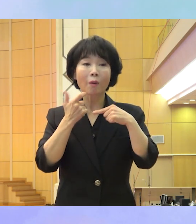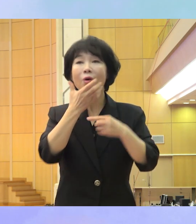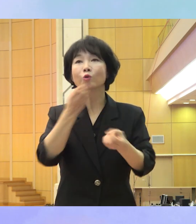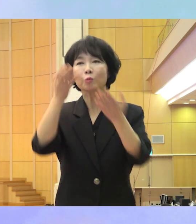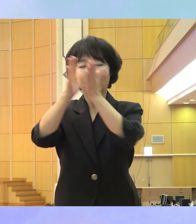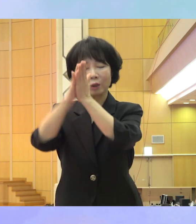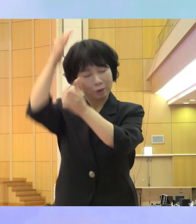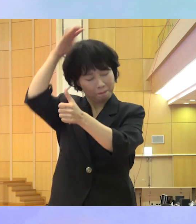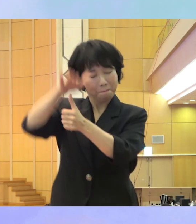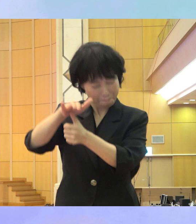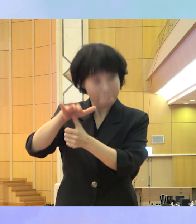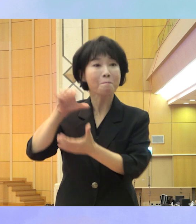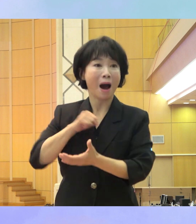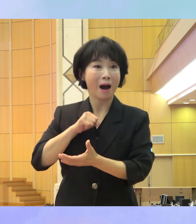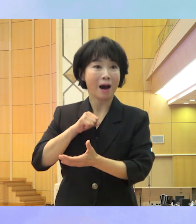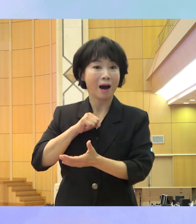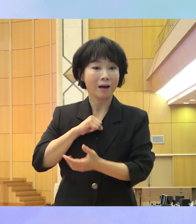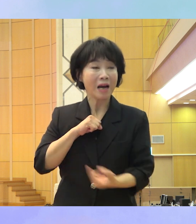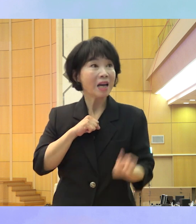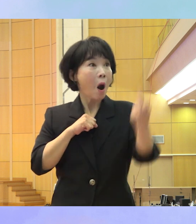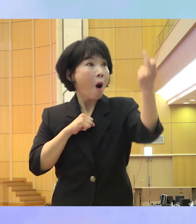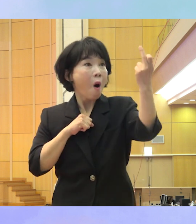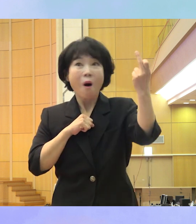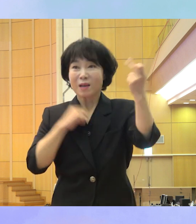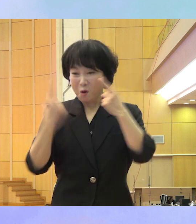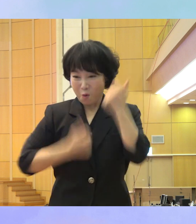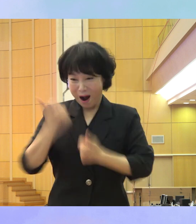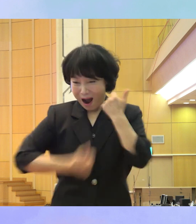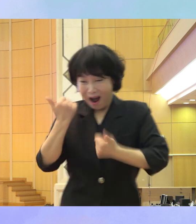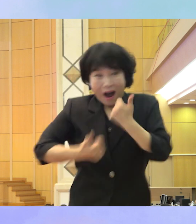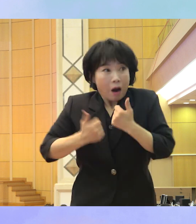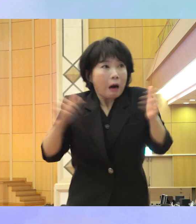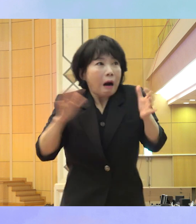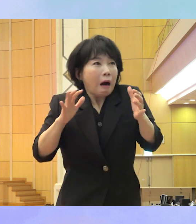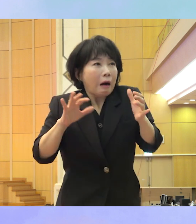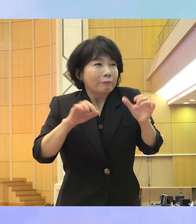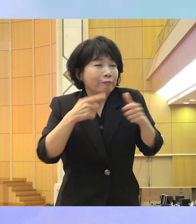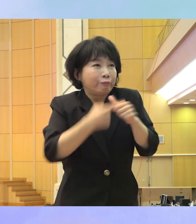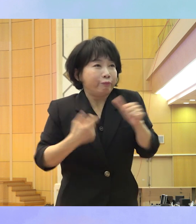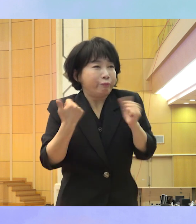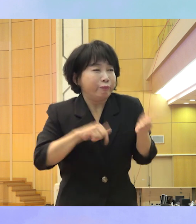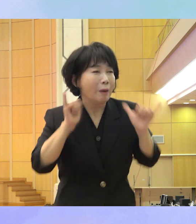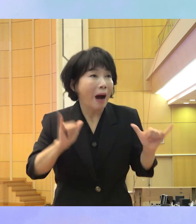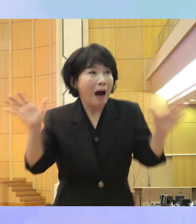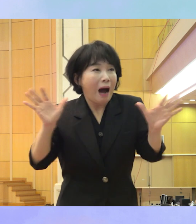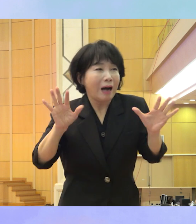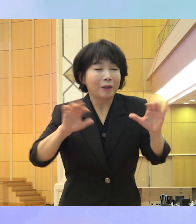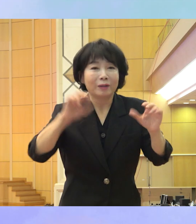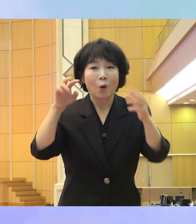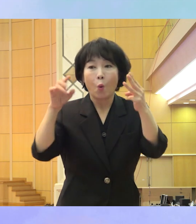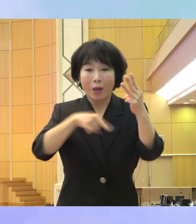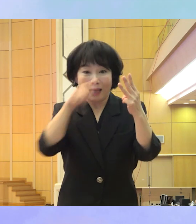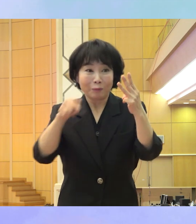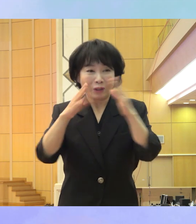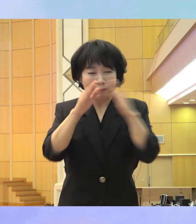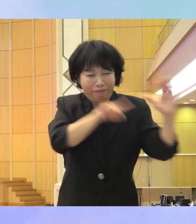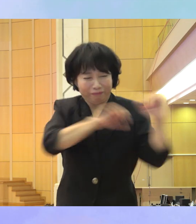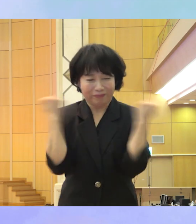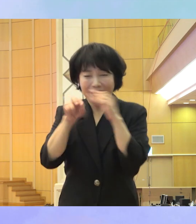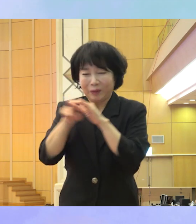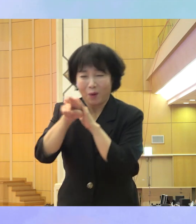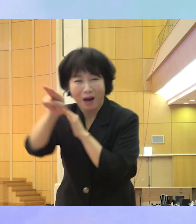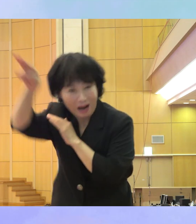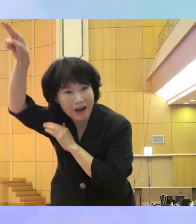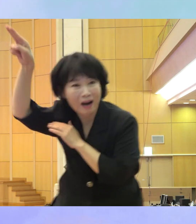축복기도 받고 에서가 진노함으로써 외삼촌 집으로 도망갈 때 라반까지 3일